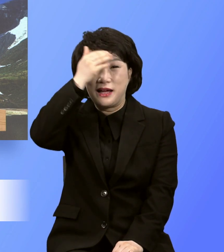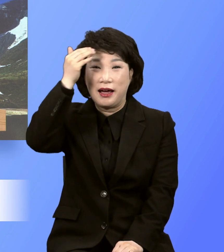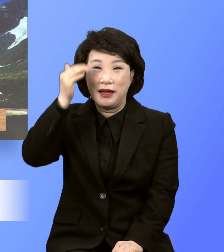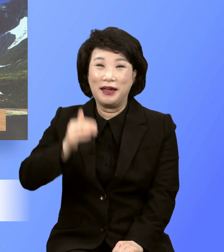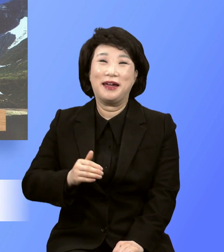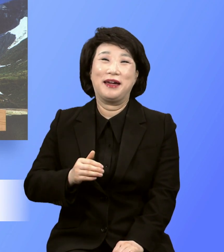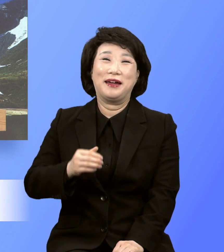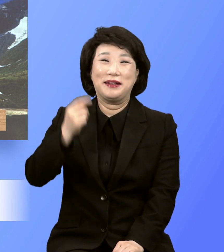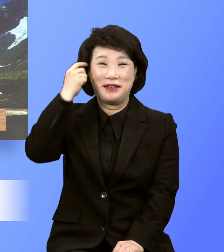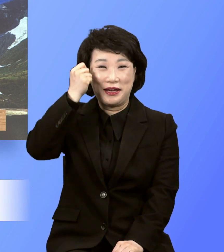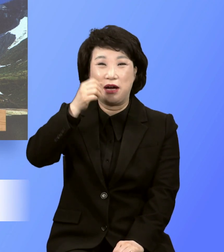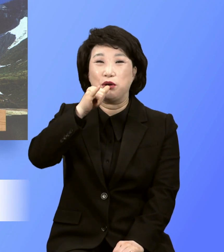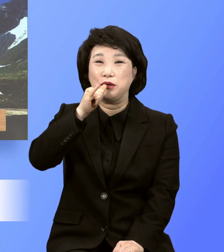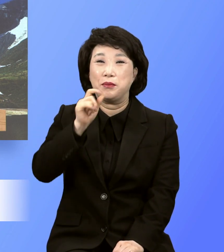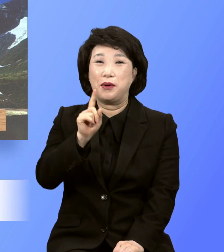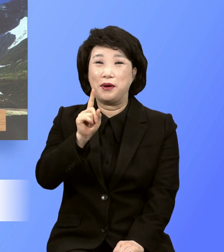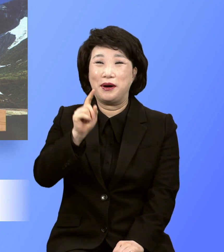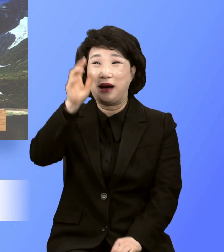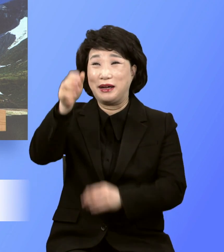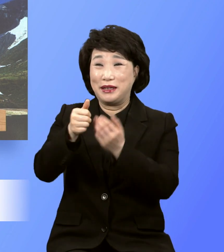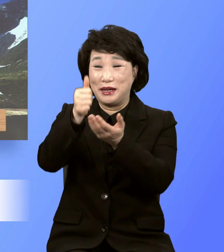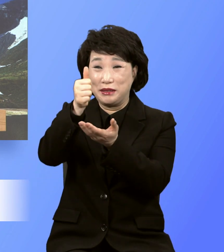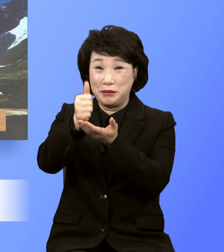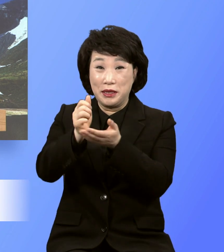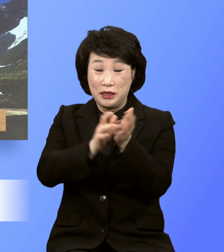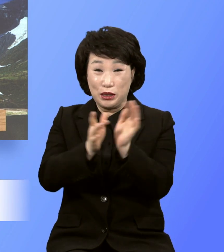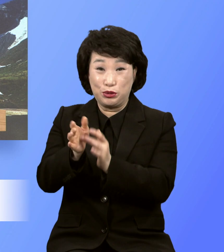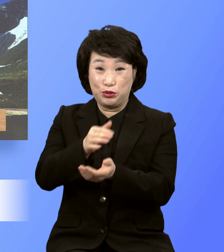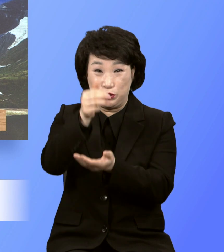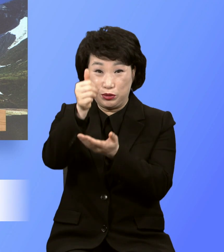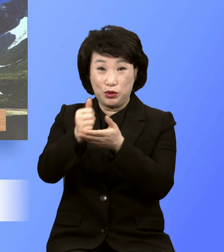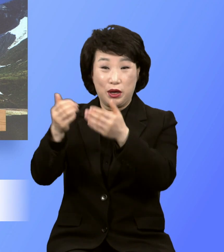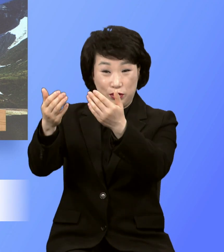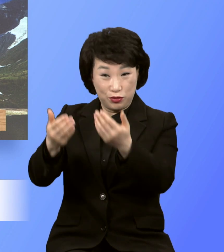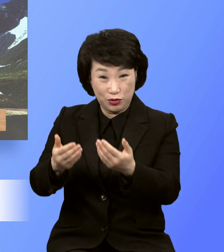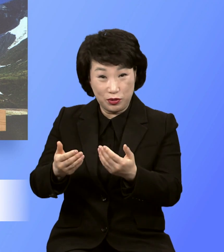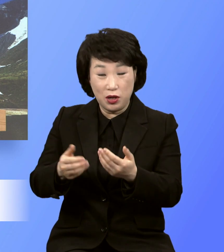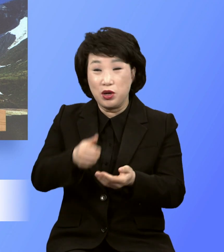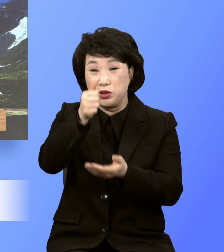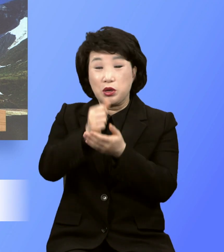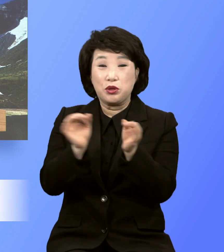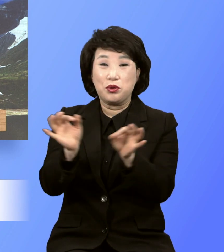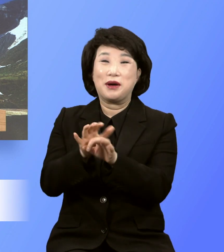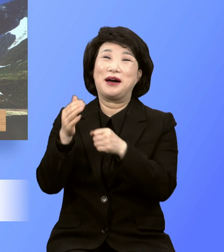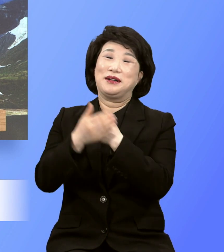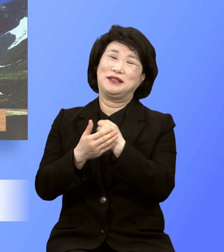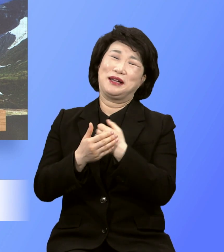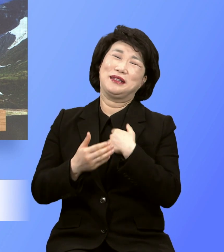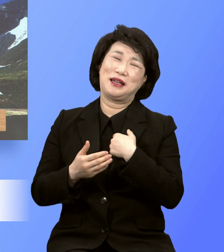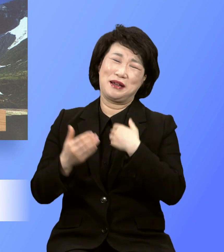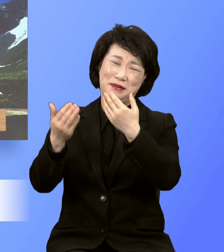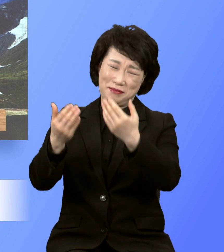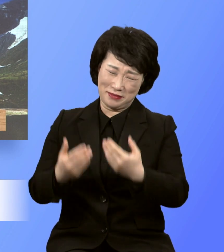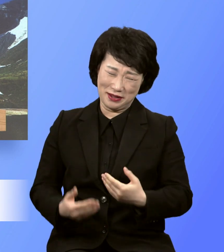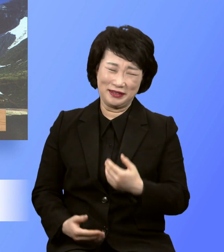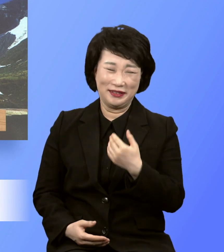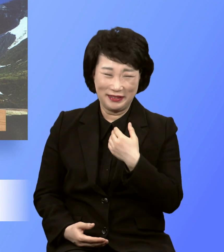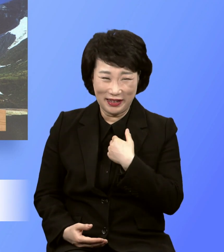다행이다 싶은 것은 하나님께서 예수 그리스도로 주신 속죄의 은혜를 입었기